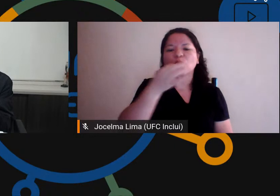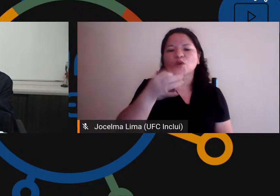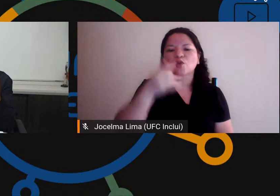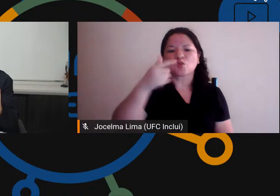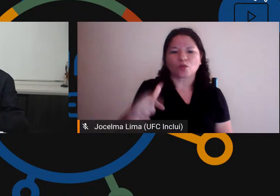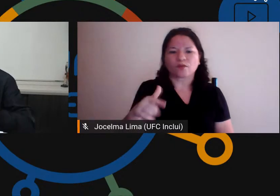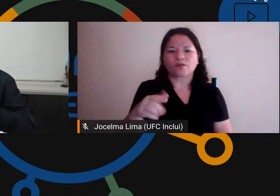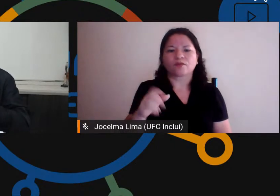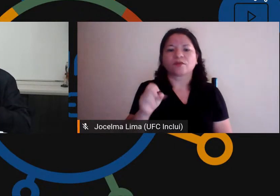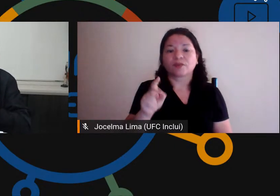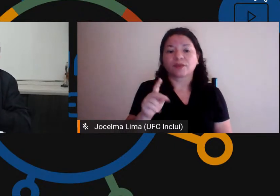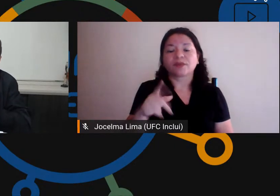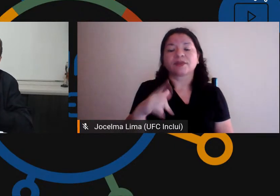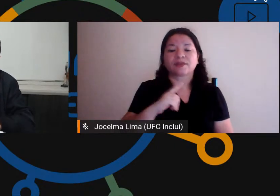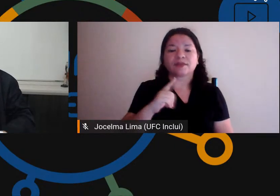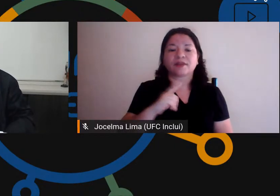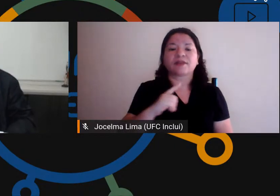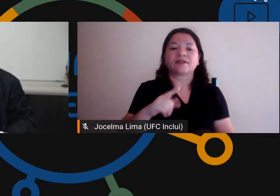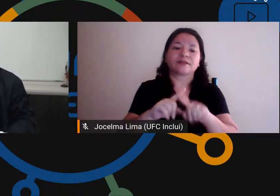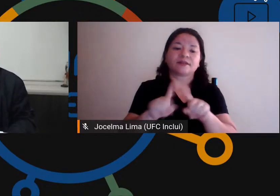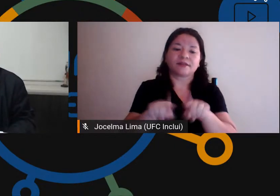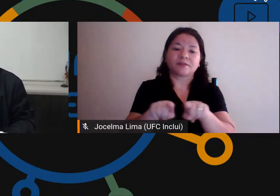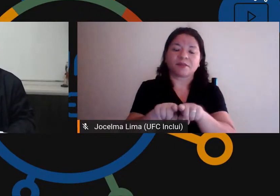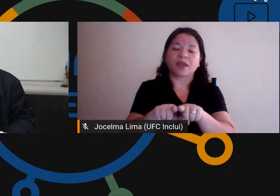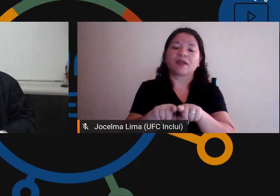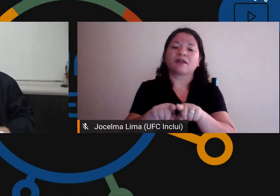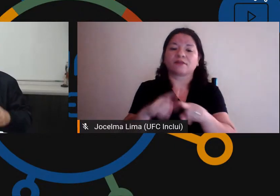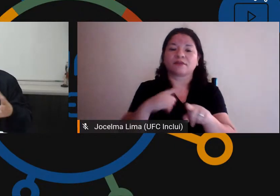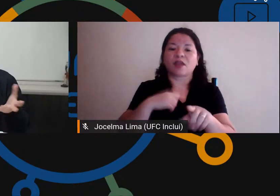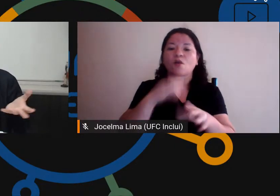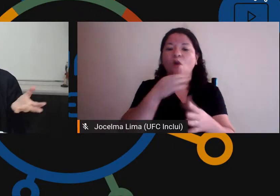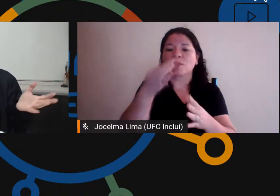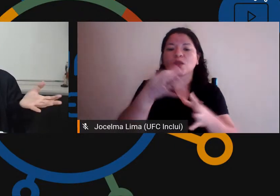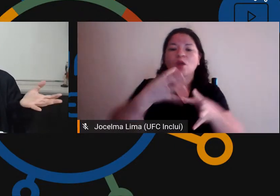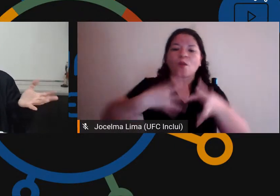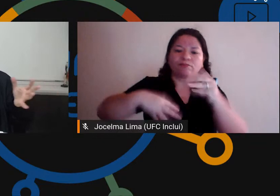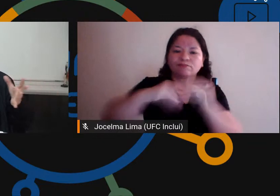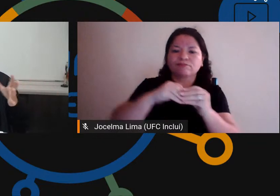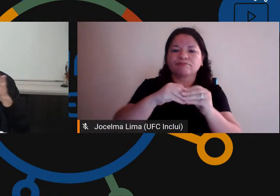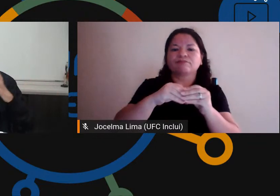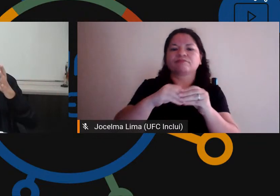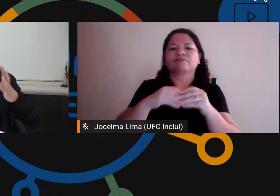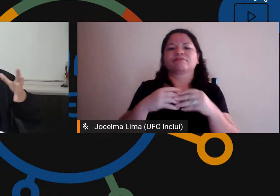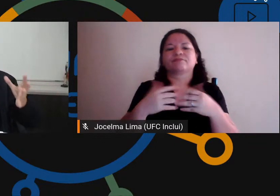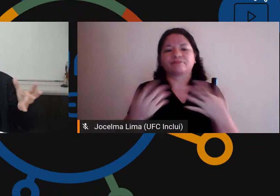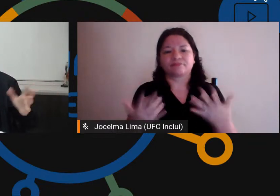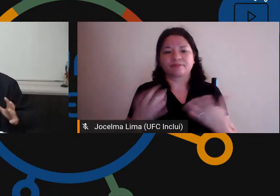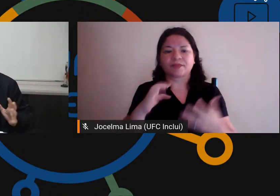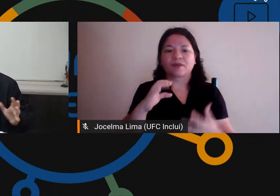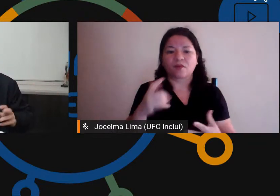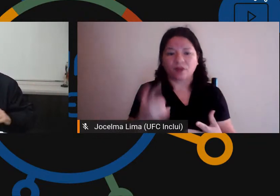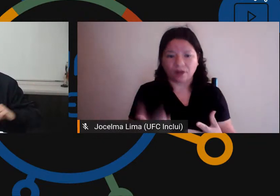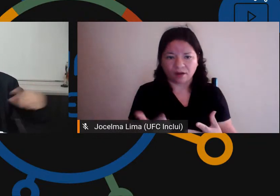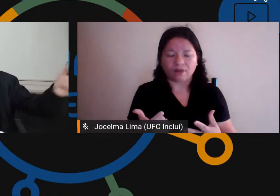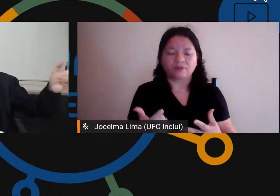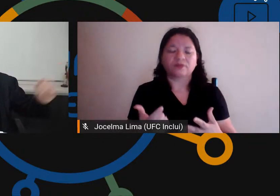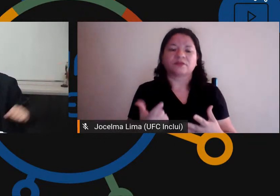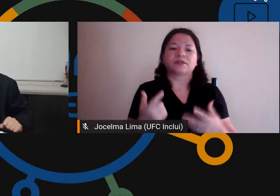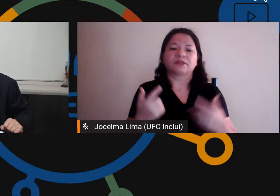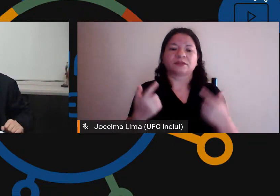Tá? E traz uma contribuição ali dentro. Não é? Agora, é lógico que ele precisa ter esse foco lá dentro,